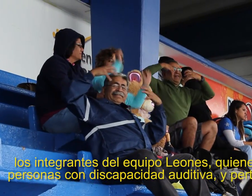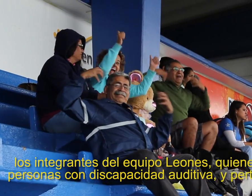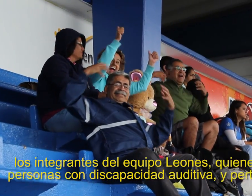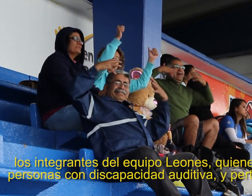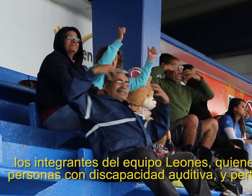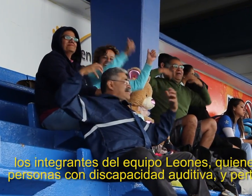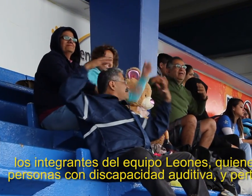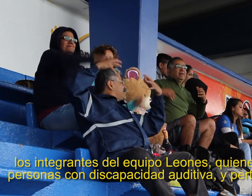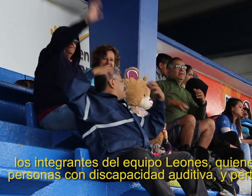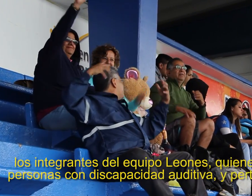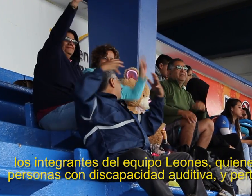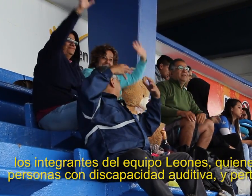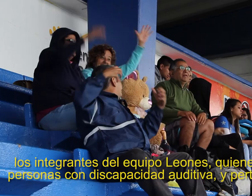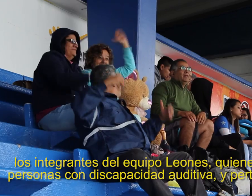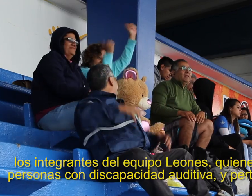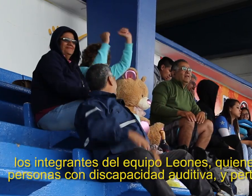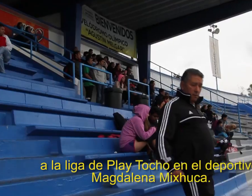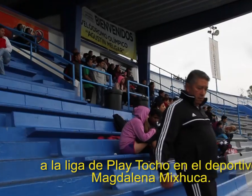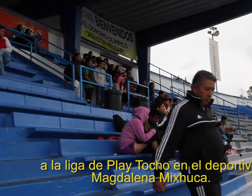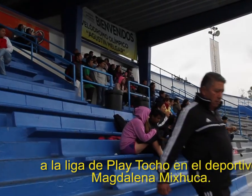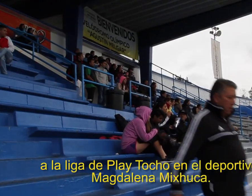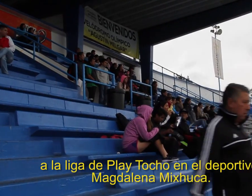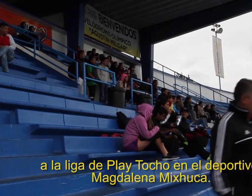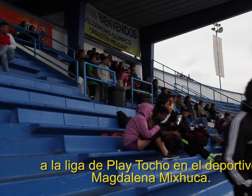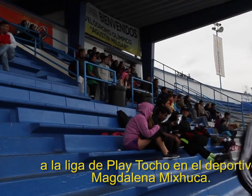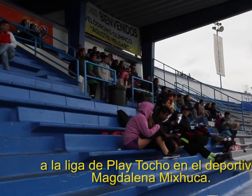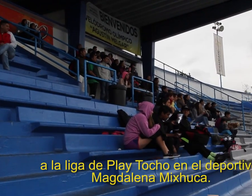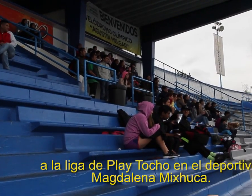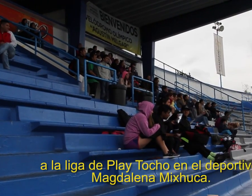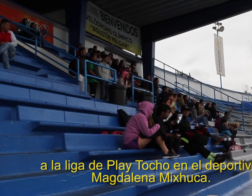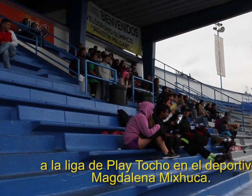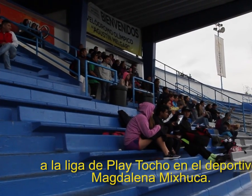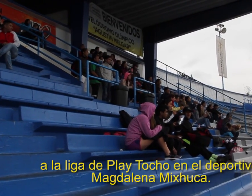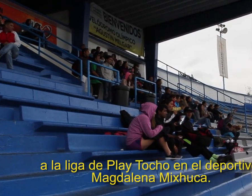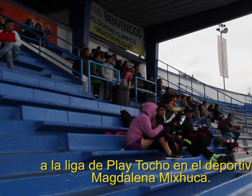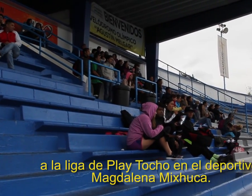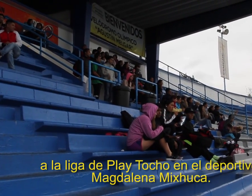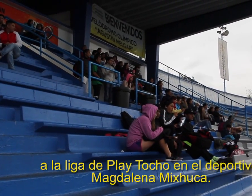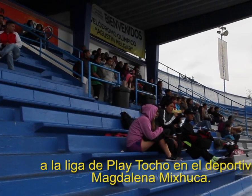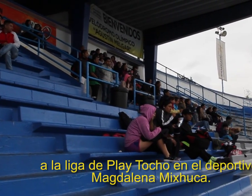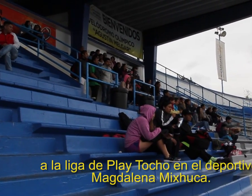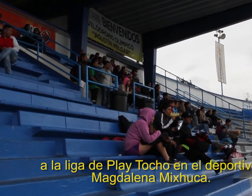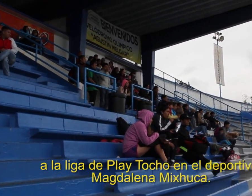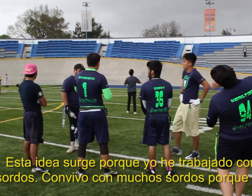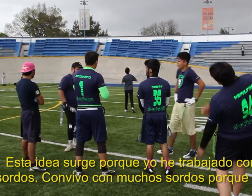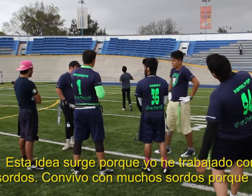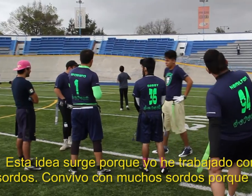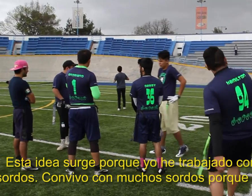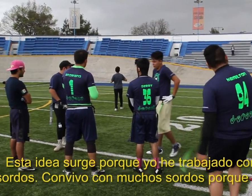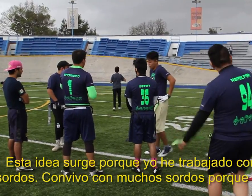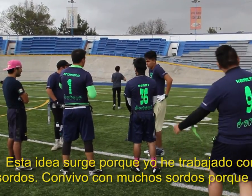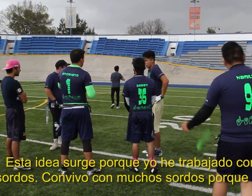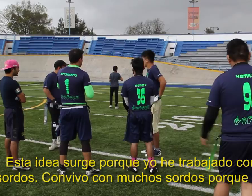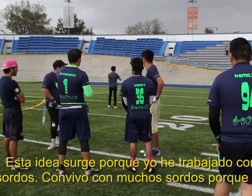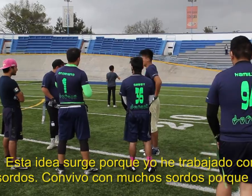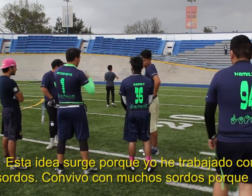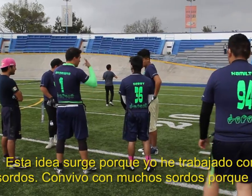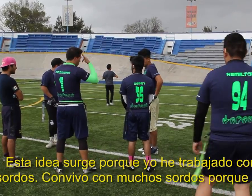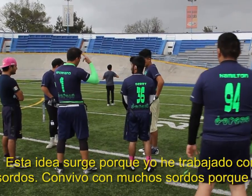con discapacidad auditiva y pertenecen a la liga de play tocho en el deportivo Magdalena Michuca. Esta idea surge porque yo